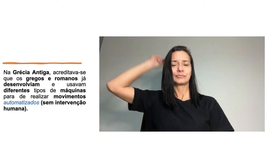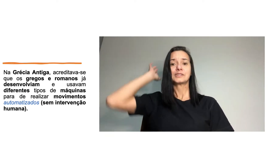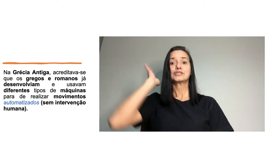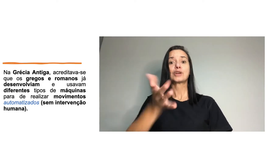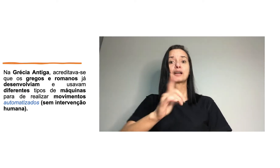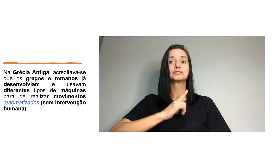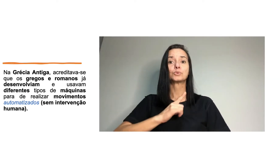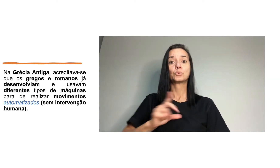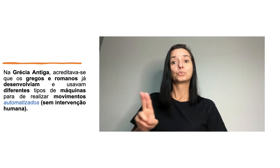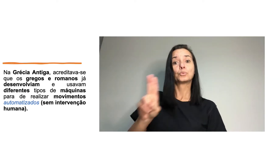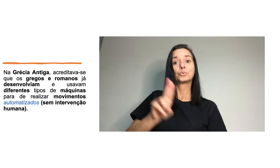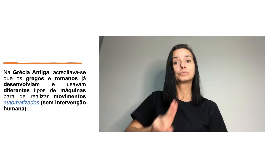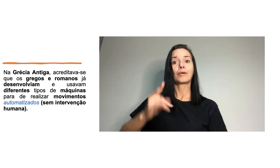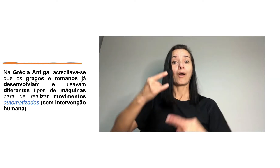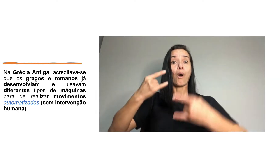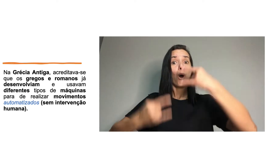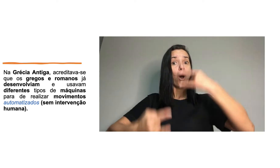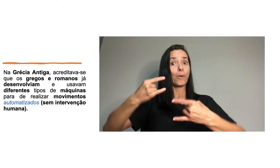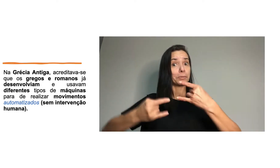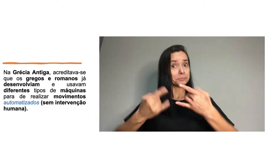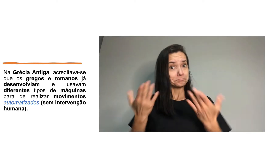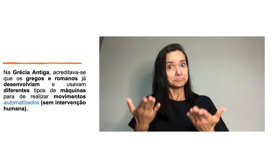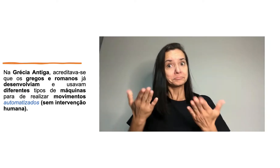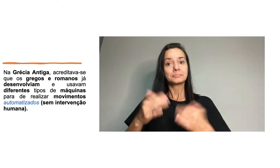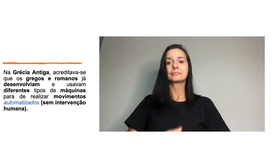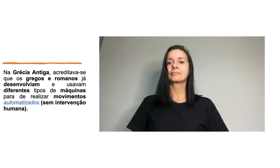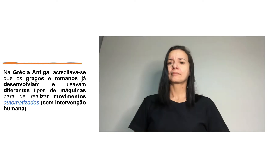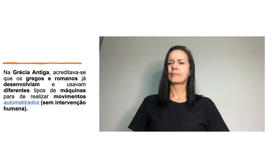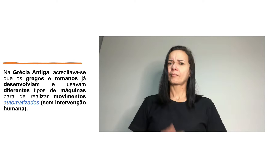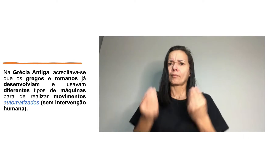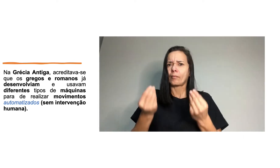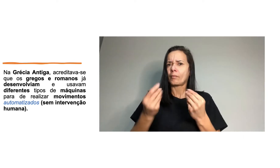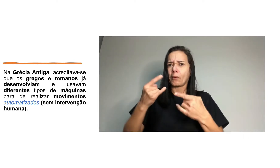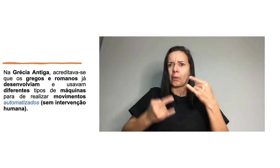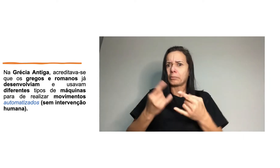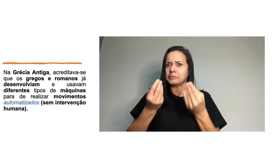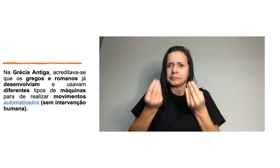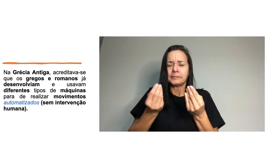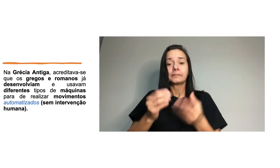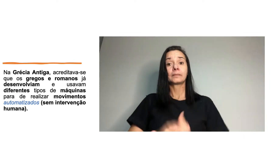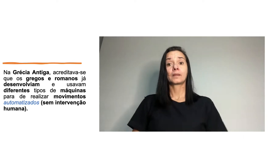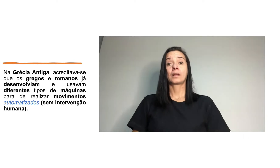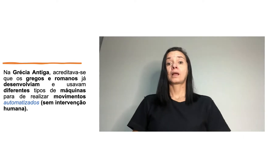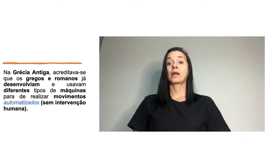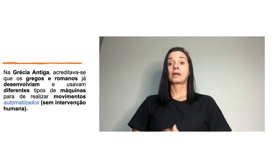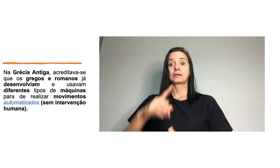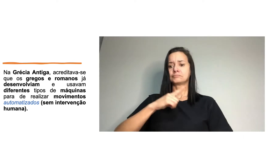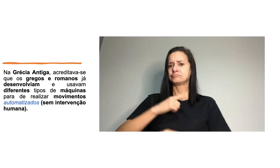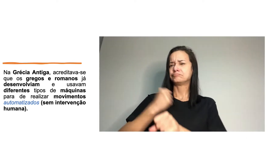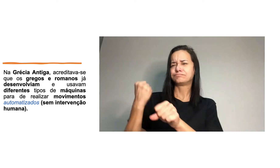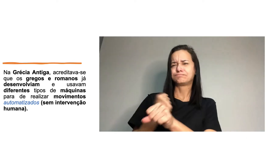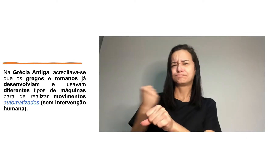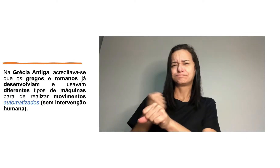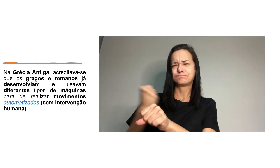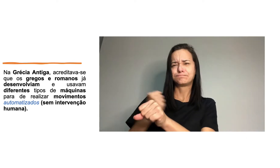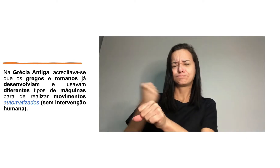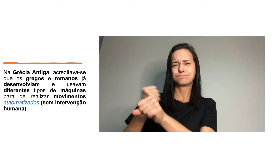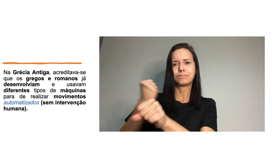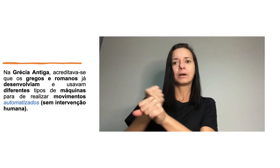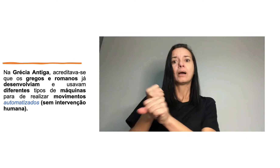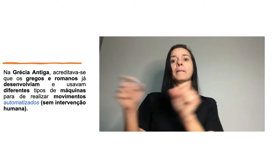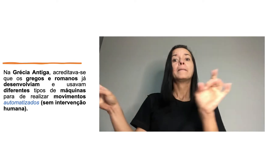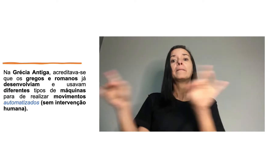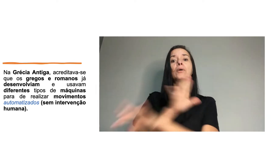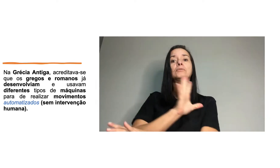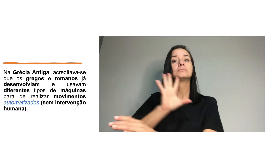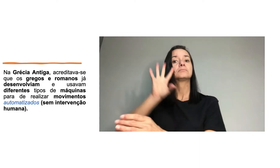acreditava-se que os gregos e romanos já utilizavam robótica. Mas como?